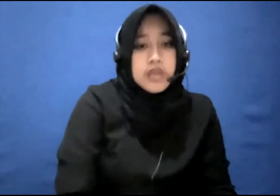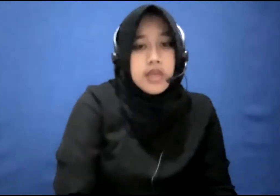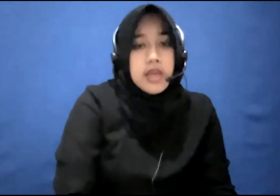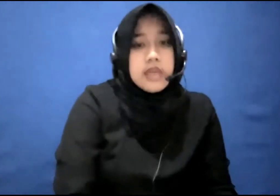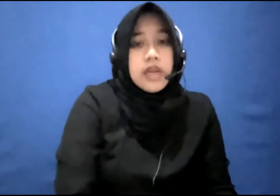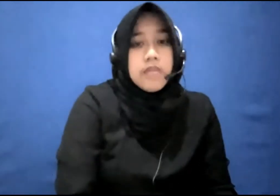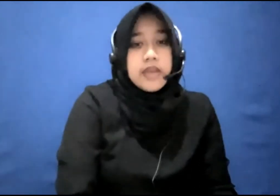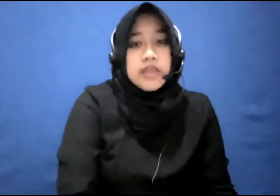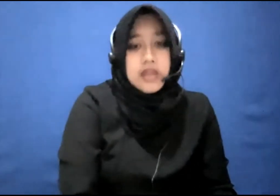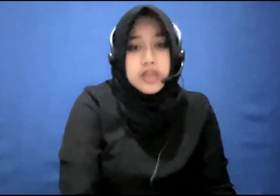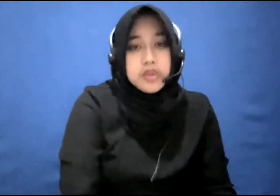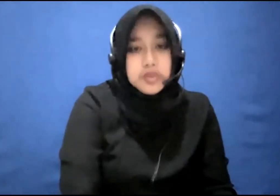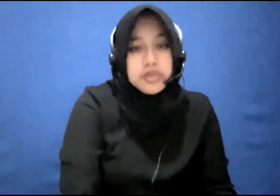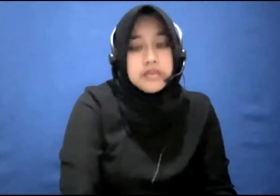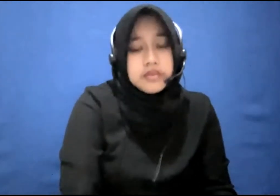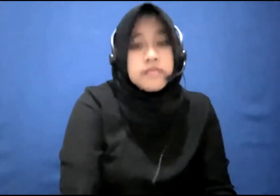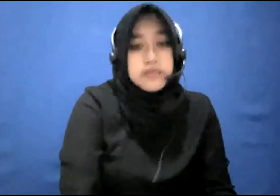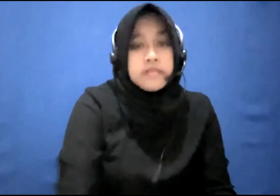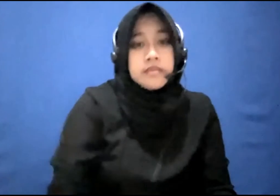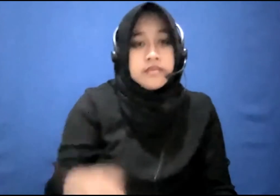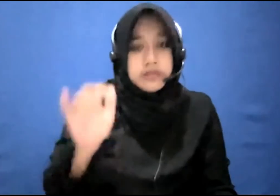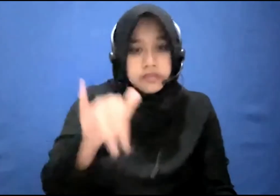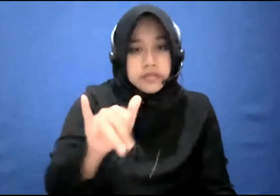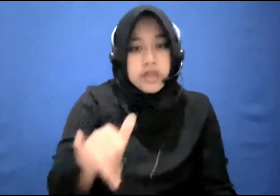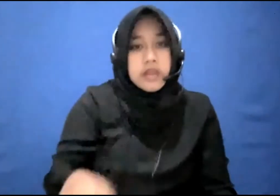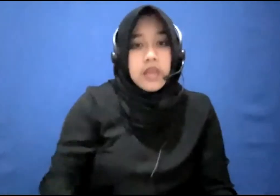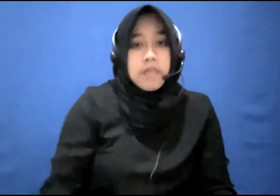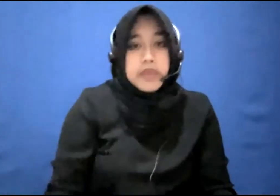itu, dalam artikel itu,